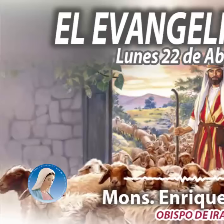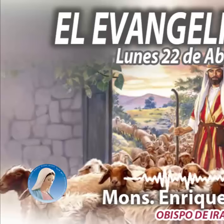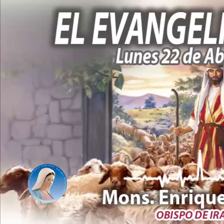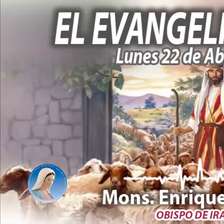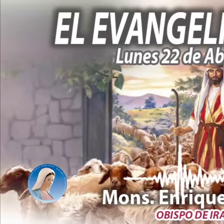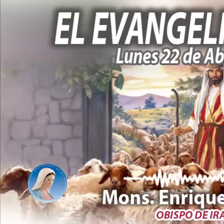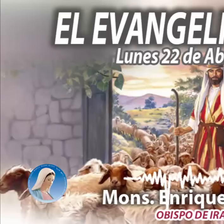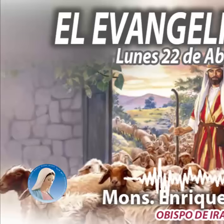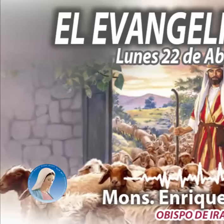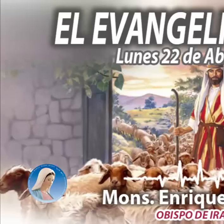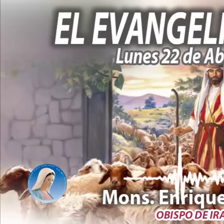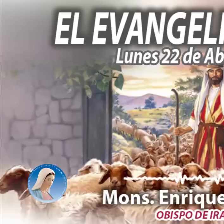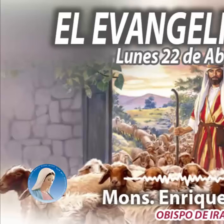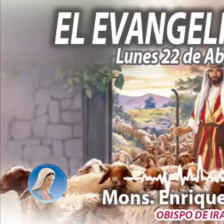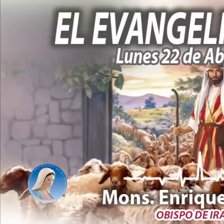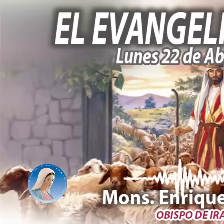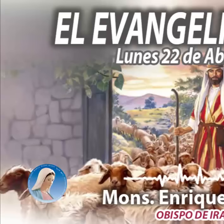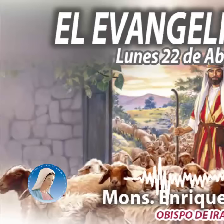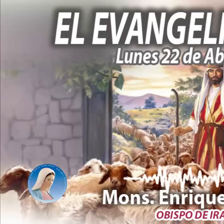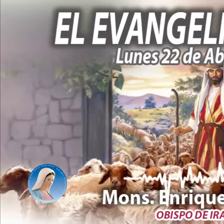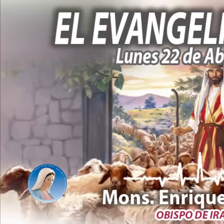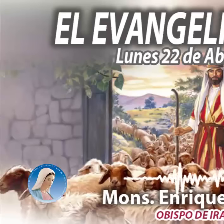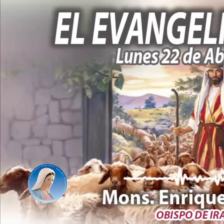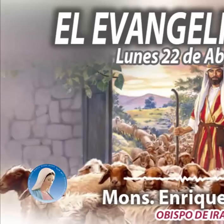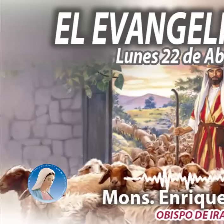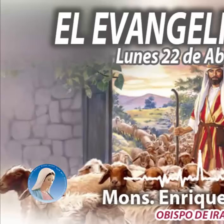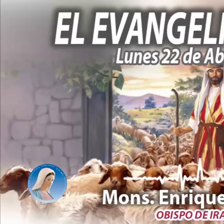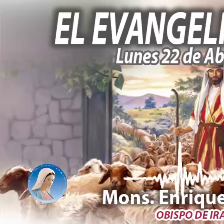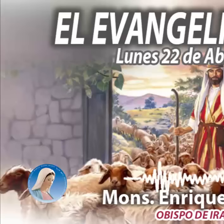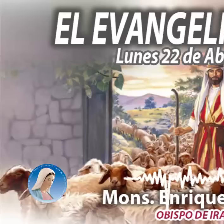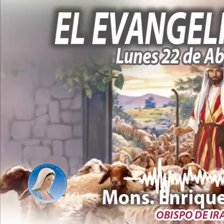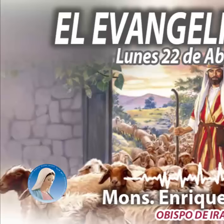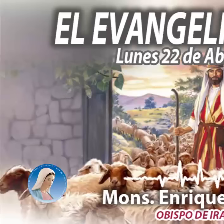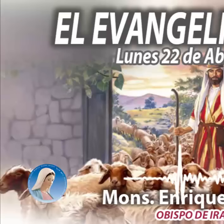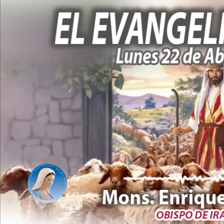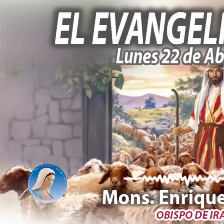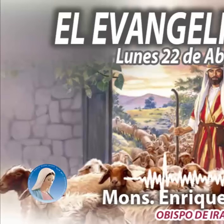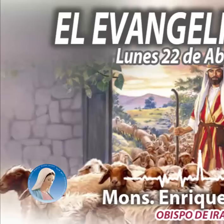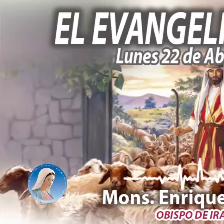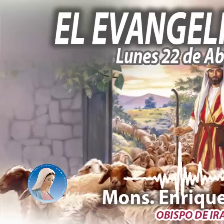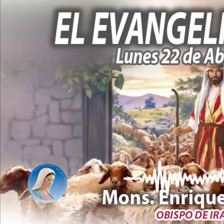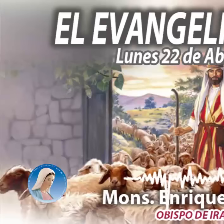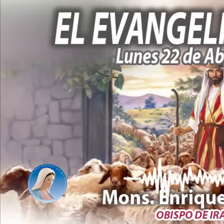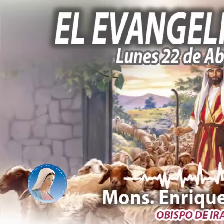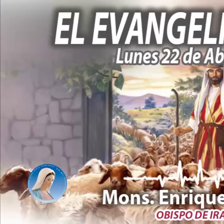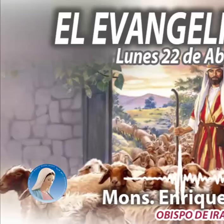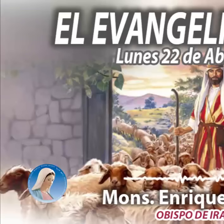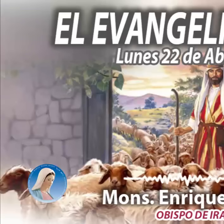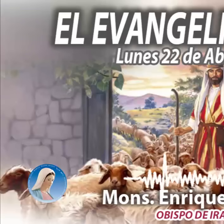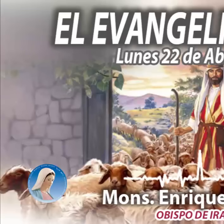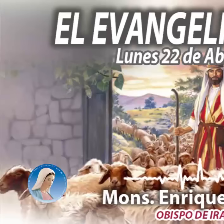El Evangelio del Día, en voz de Monseñor Enrique Díaz, a través de Radio María, voz